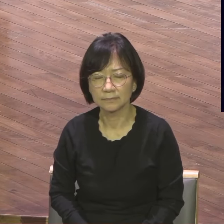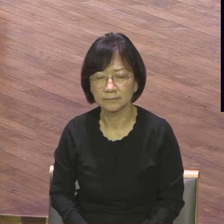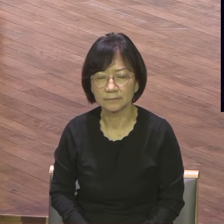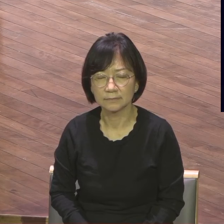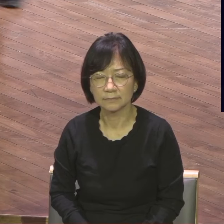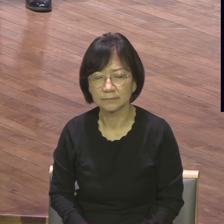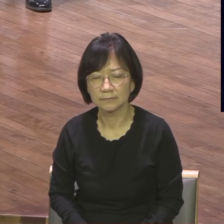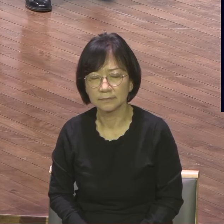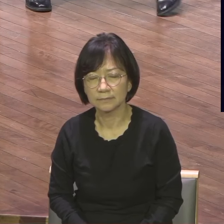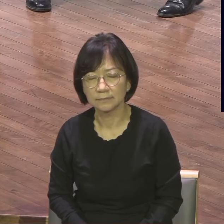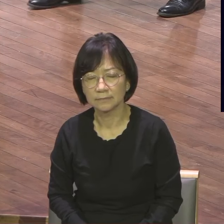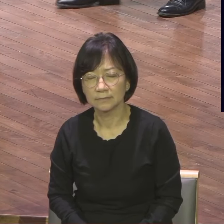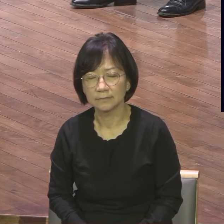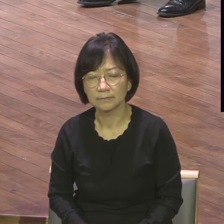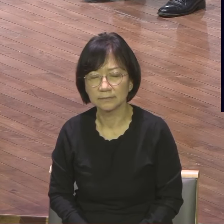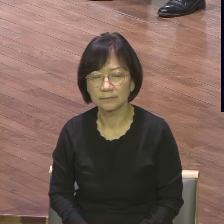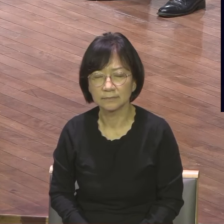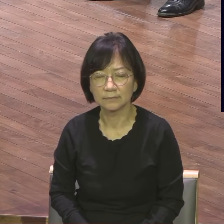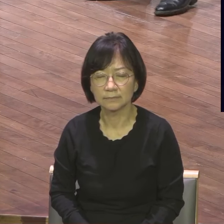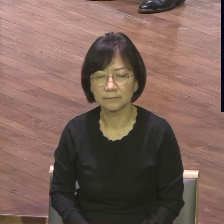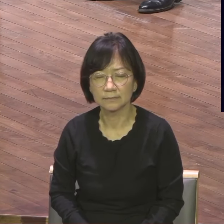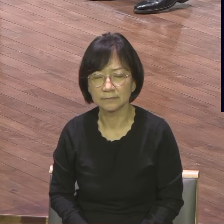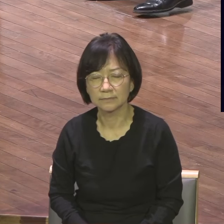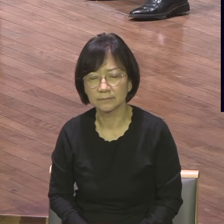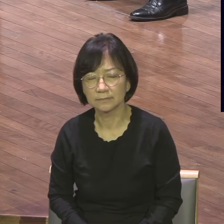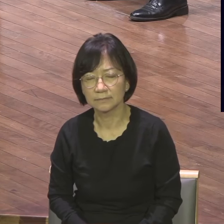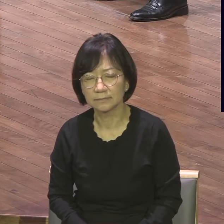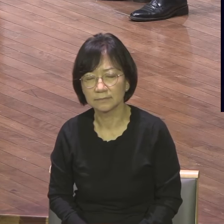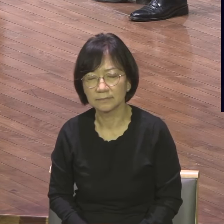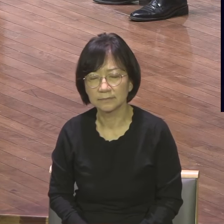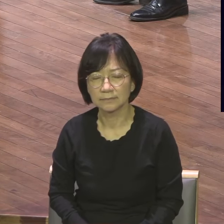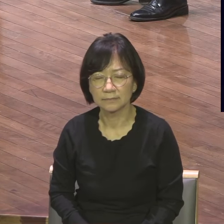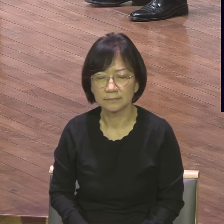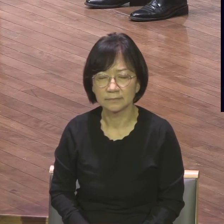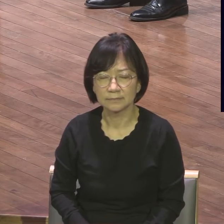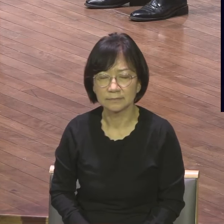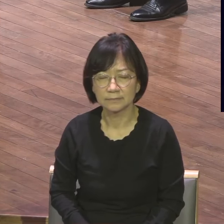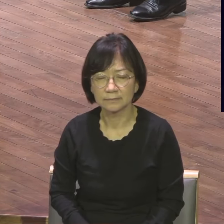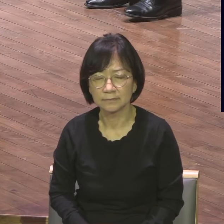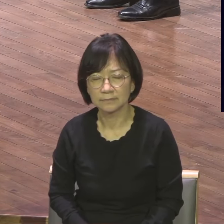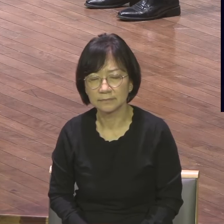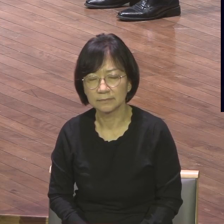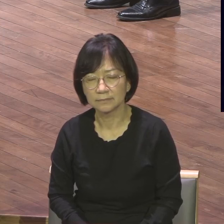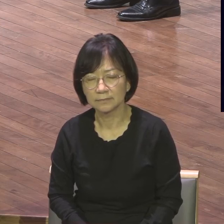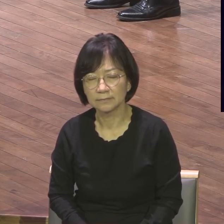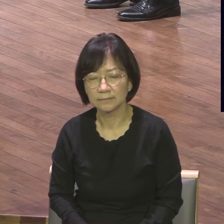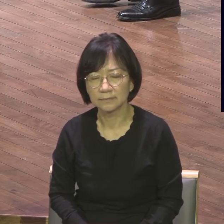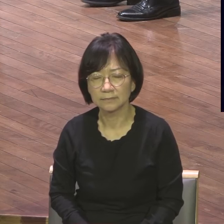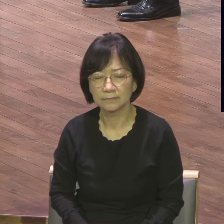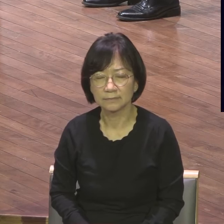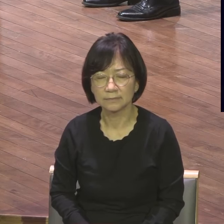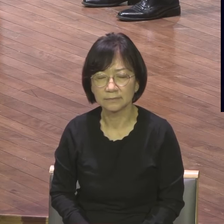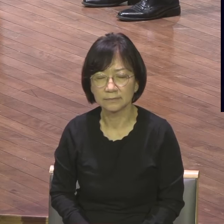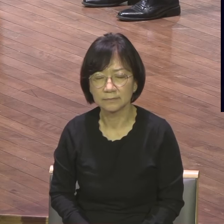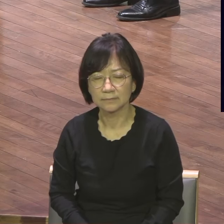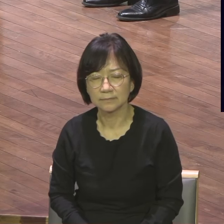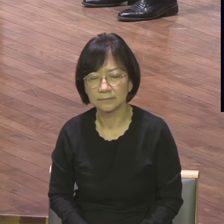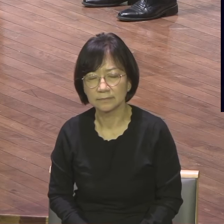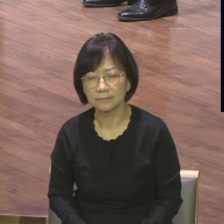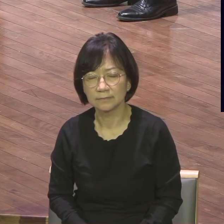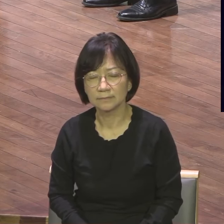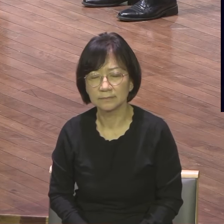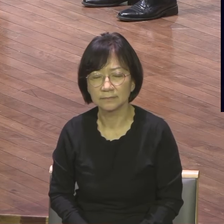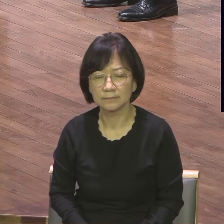죄를 세리요한 예수의 머리 한 수한 수한 예수가 예수께 넘겨주고 예수님은 내 죄를 짊어지고